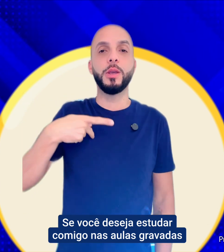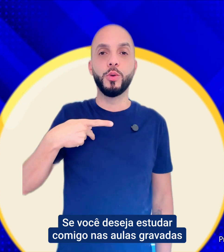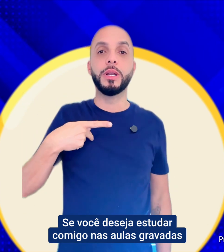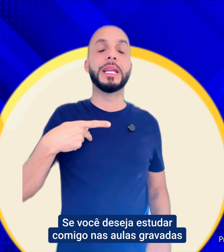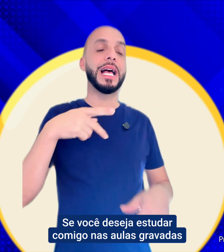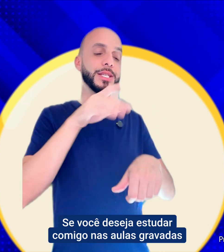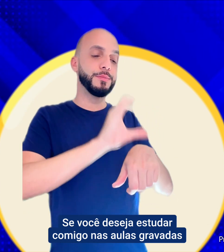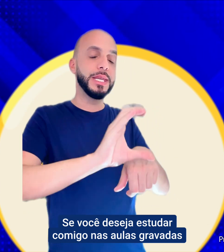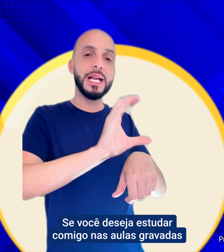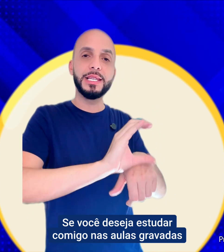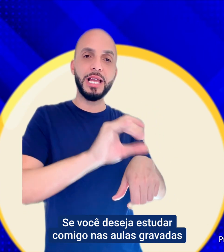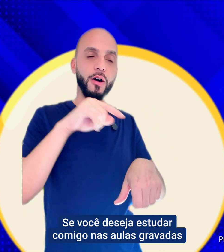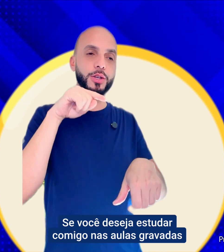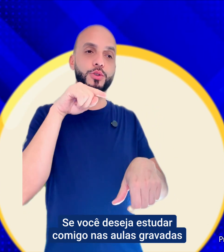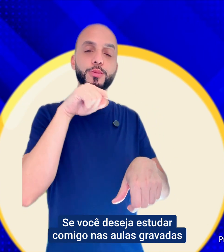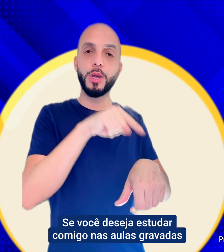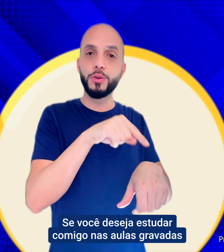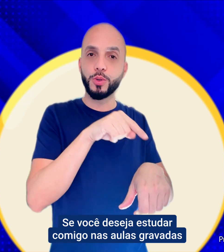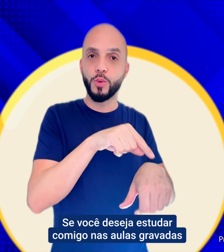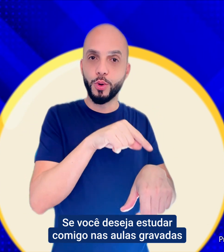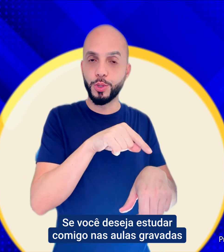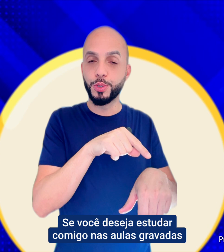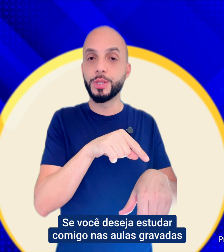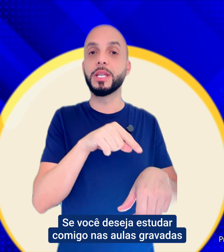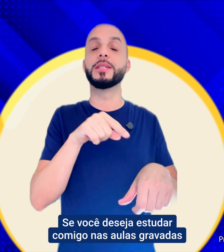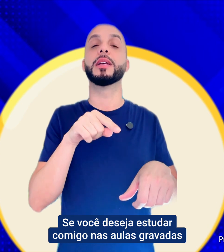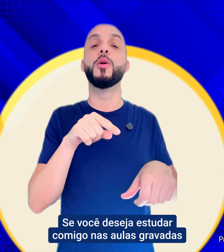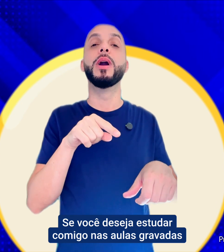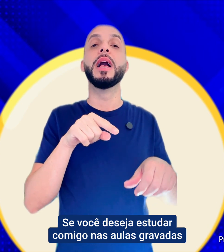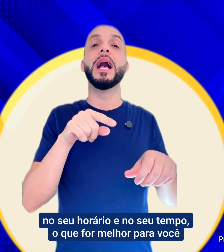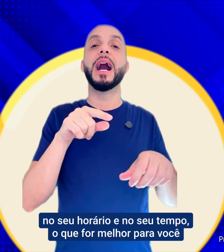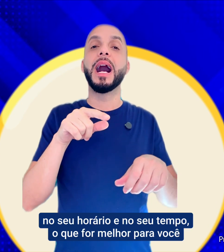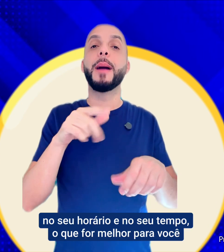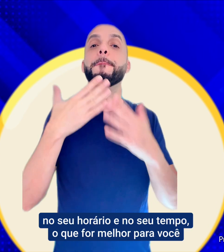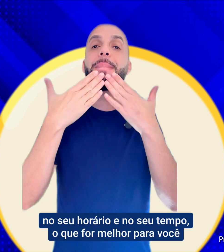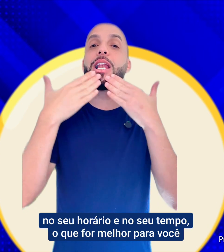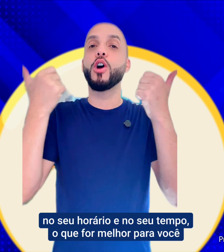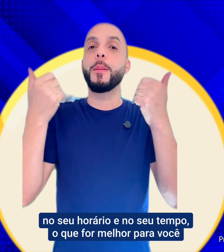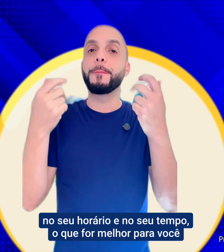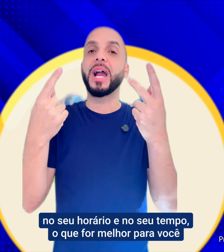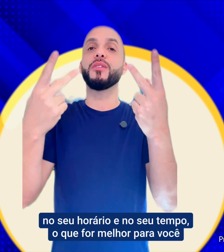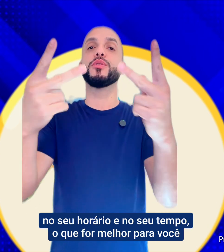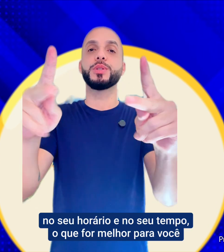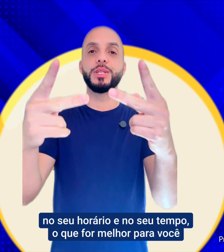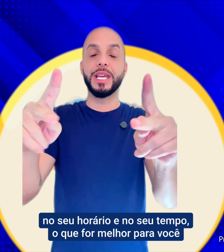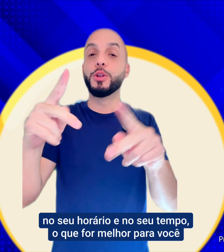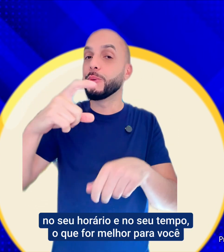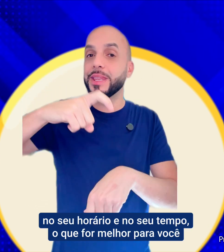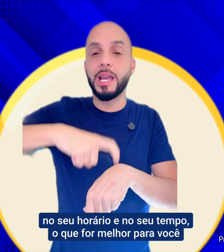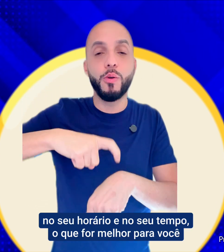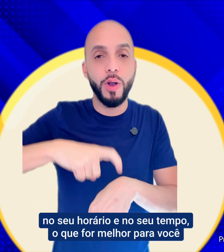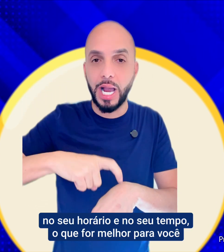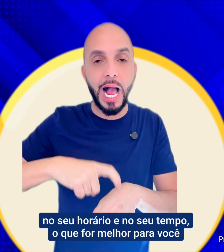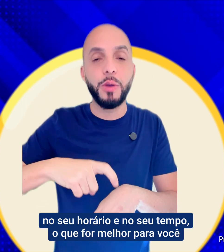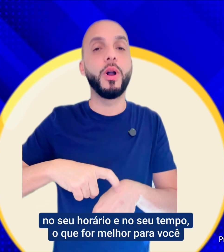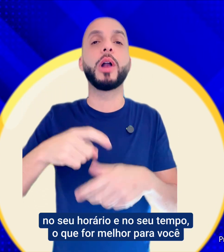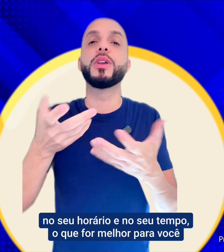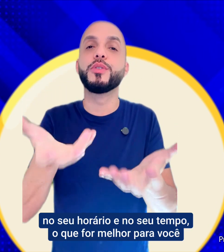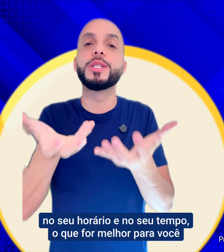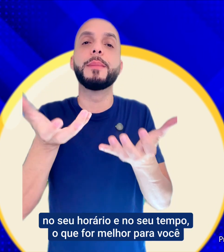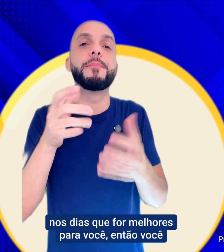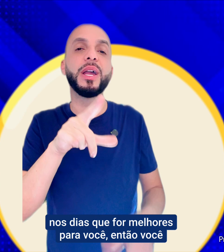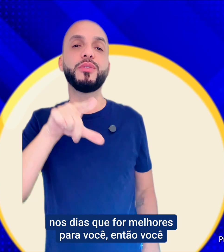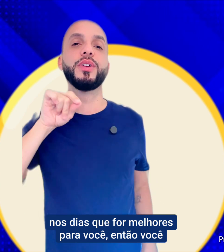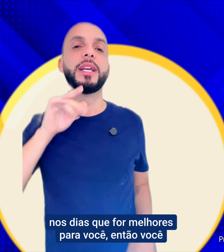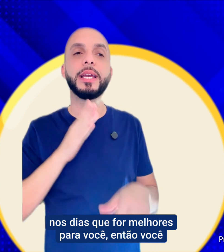comigo nas minhas aulas, os meus cursos, que são a melhor para você no teu horário, o